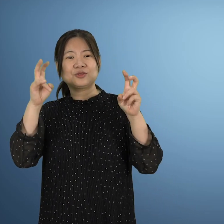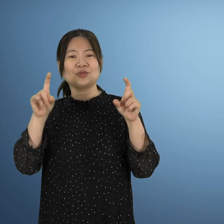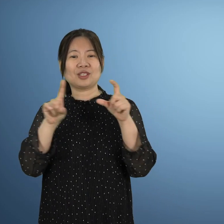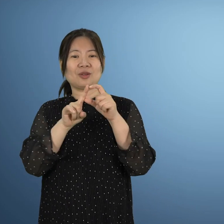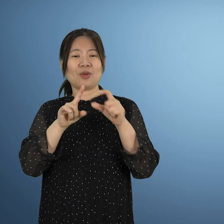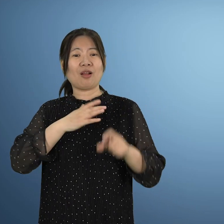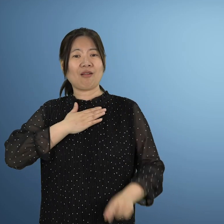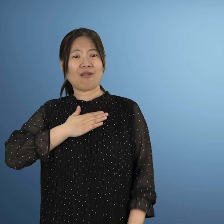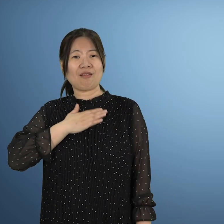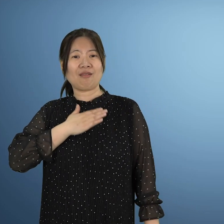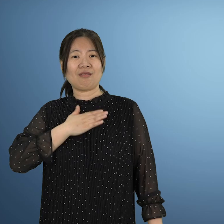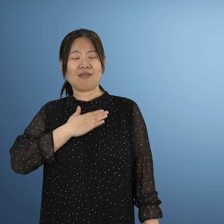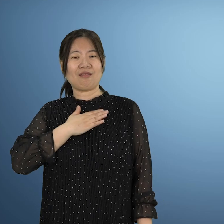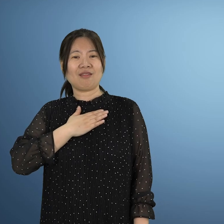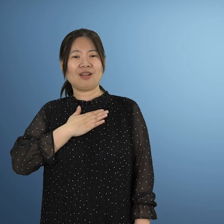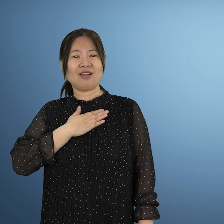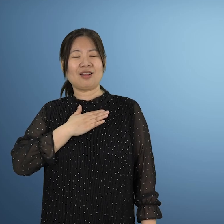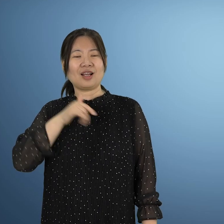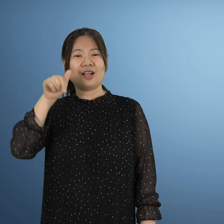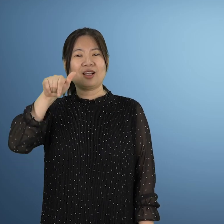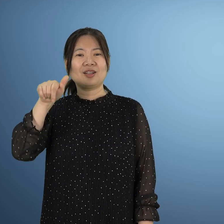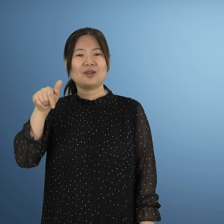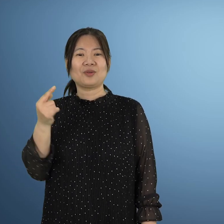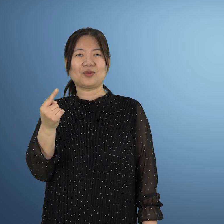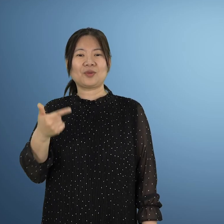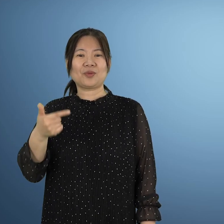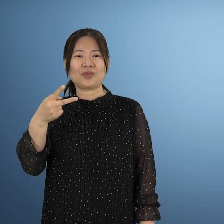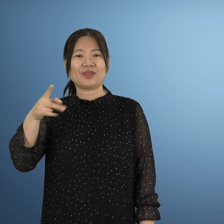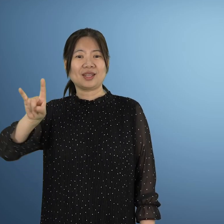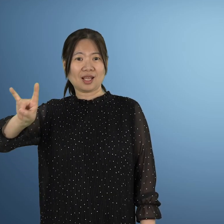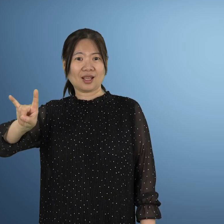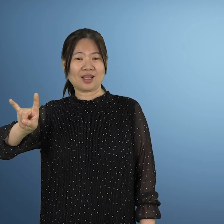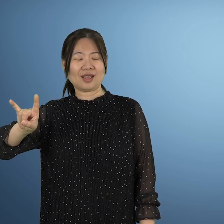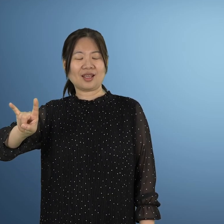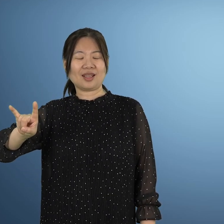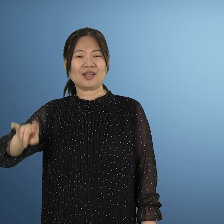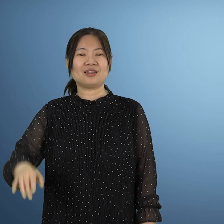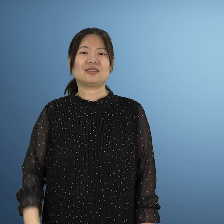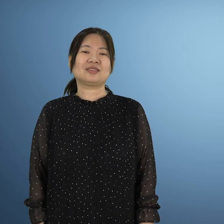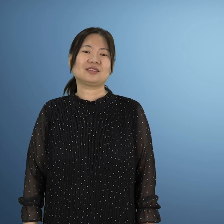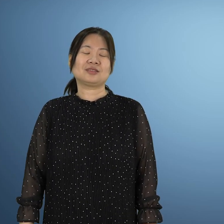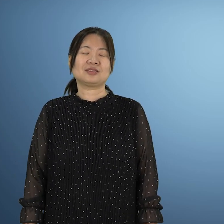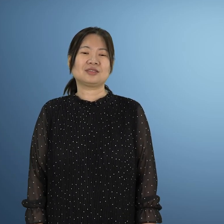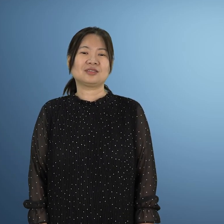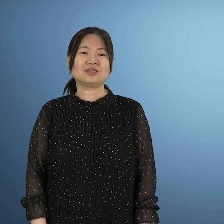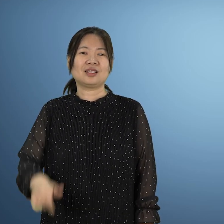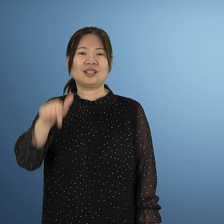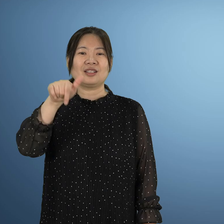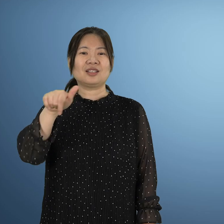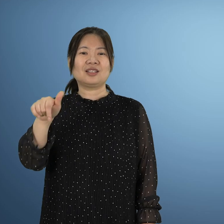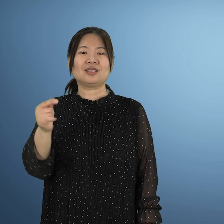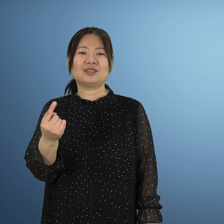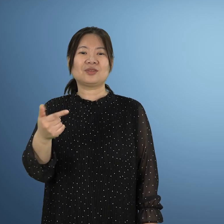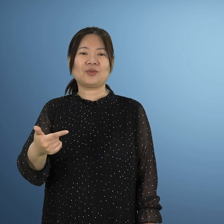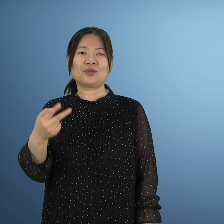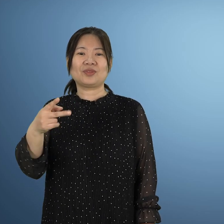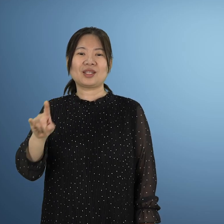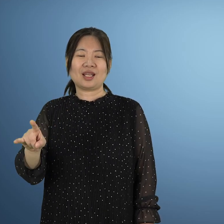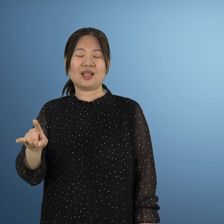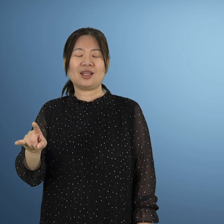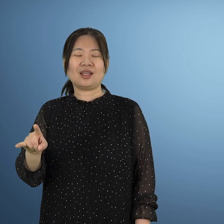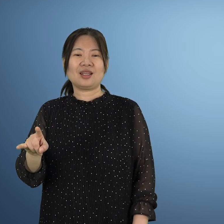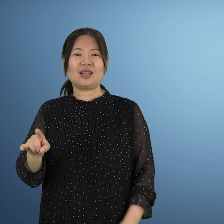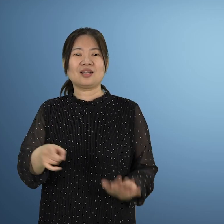뭔지 아시죠? 꼰대라는 단어입니다. 꼰대. 근데 꼰대의 주제어가